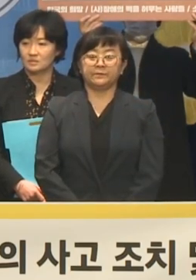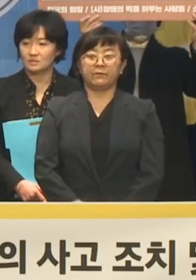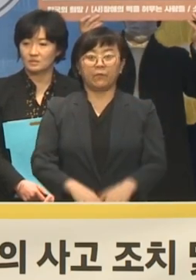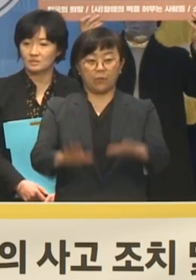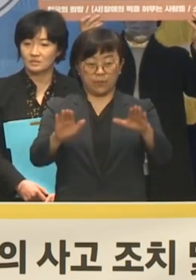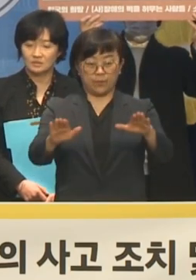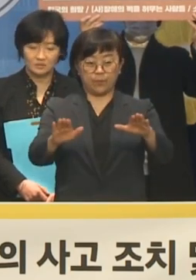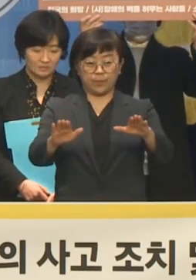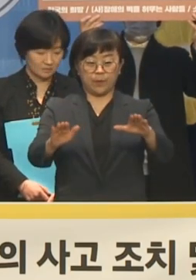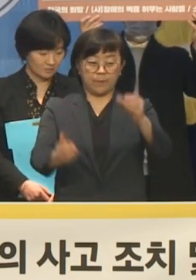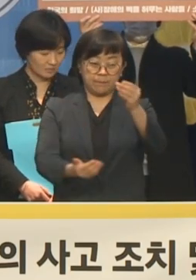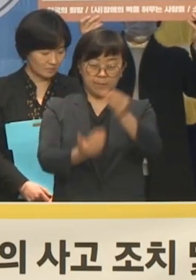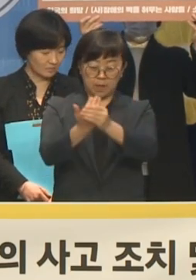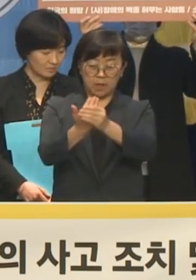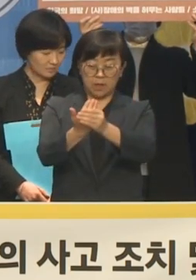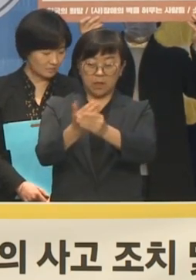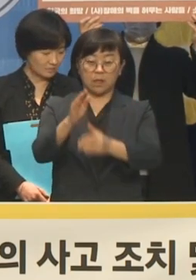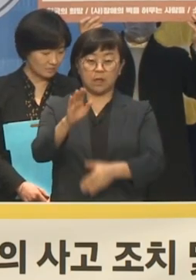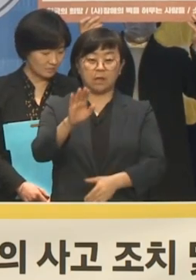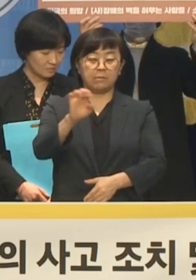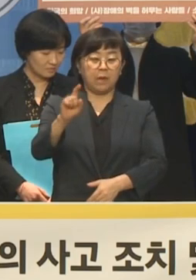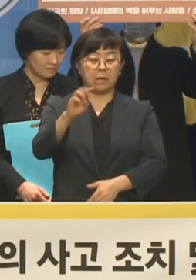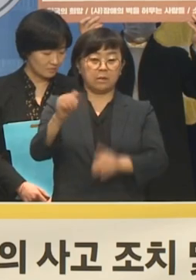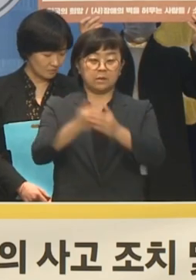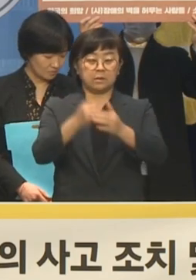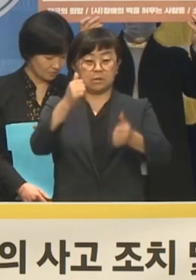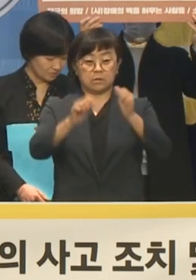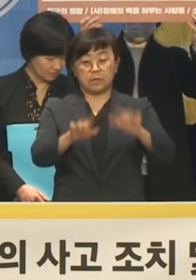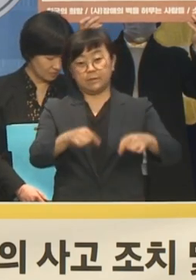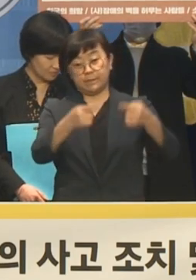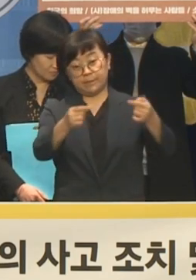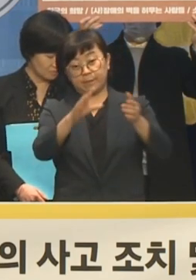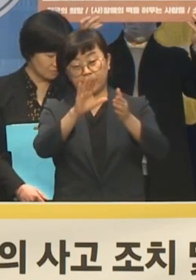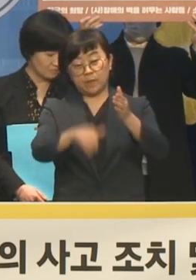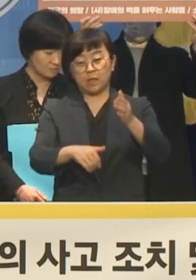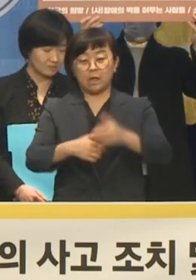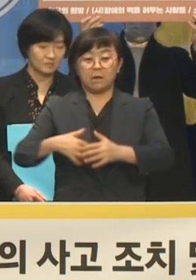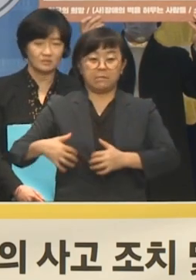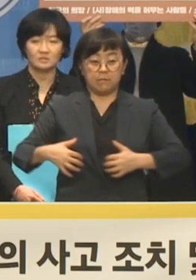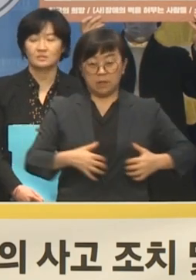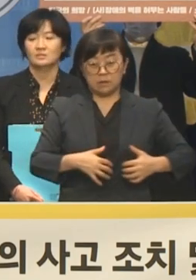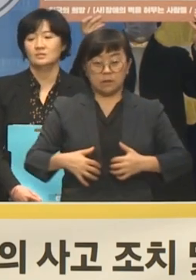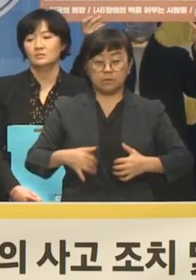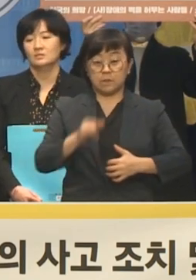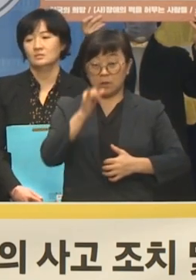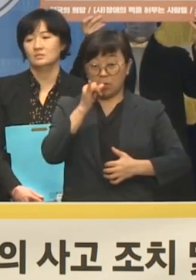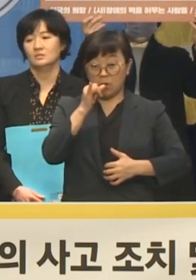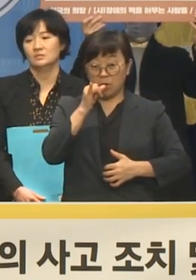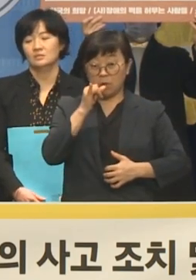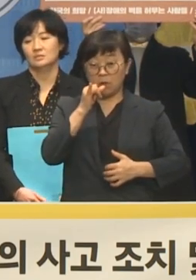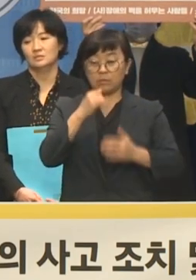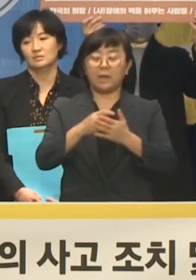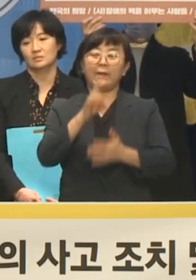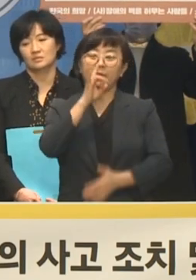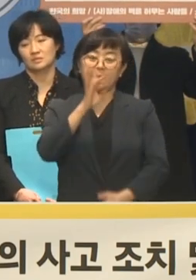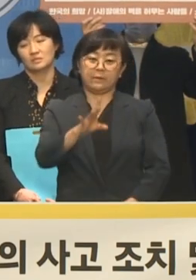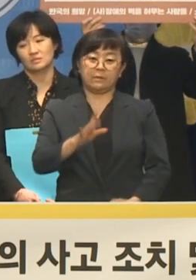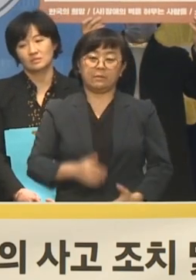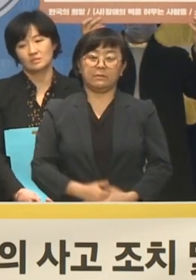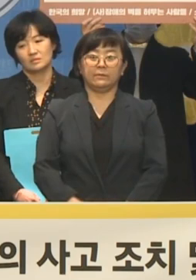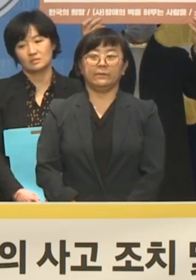근본 사고로 파일럿이 경기에 임할 때 주저함이나 망설임이 있어서는 안 된다고